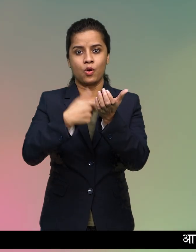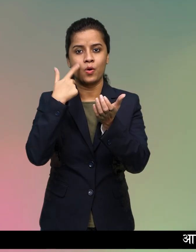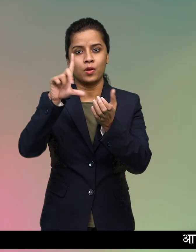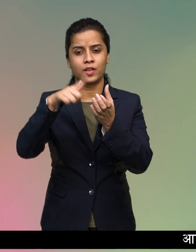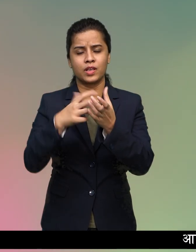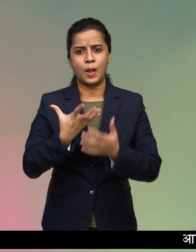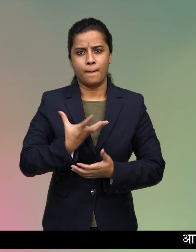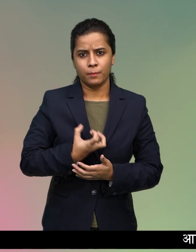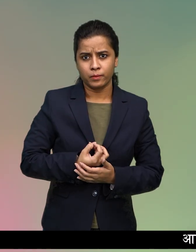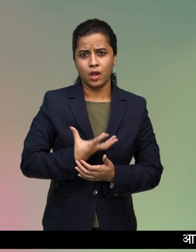अलिंदा अनुक्रमाने